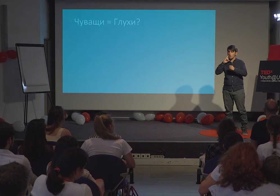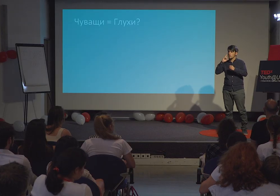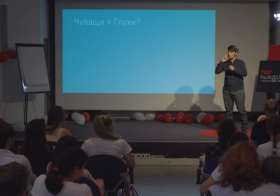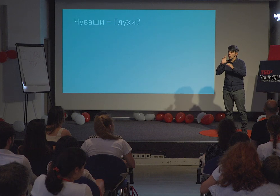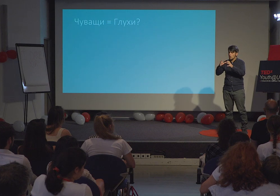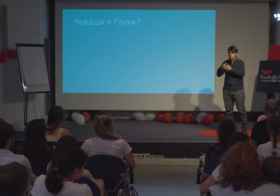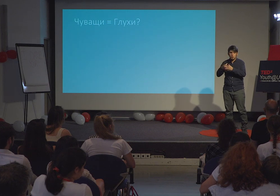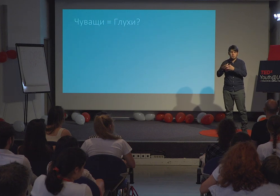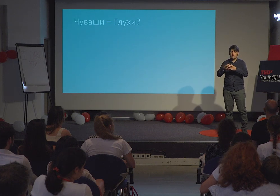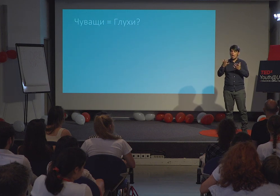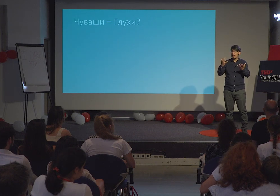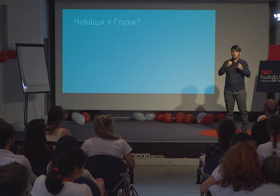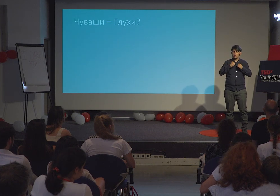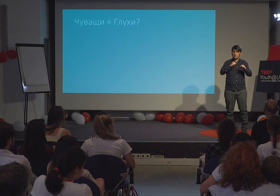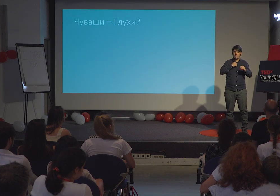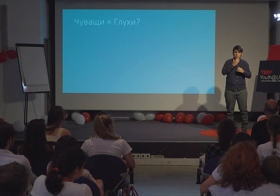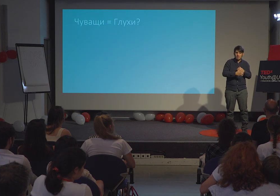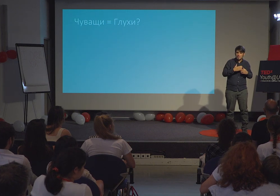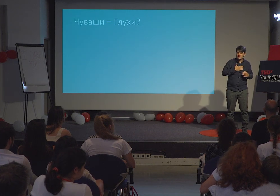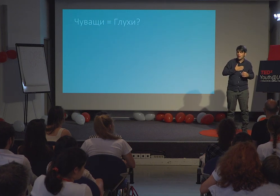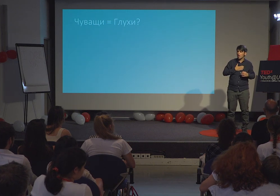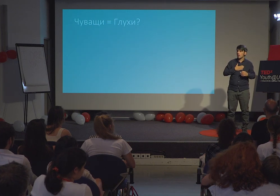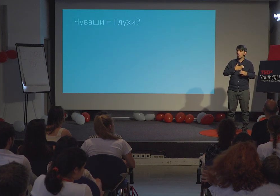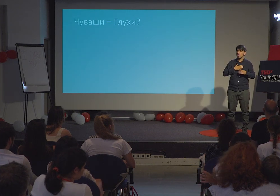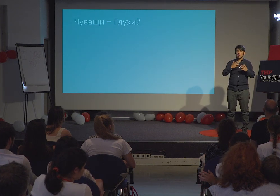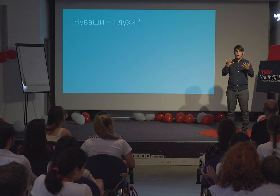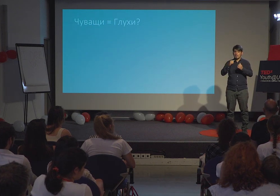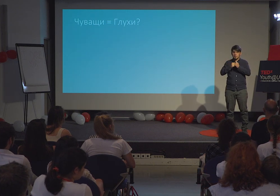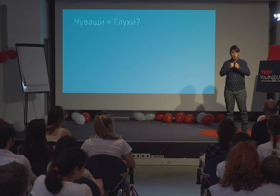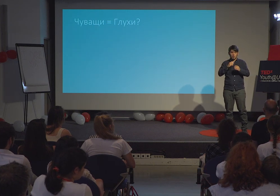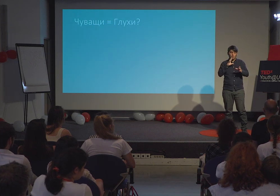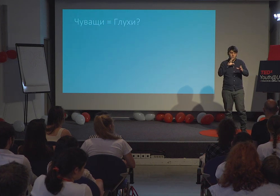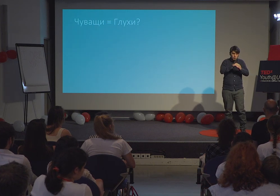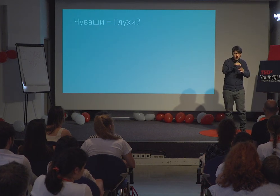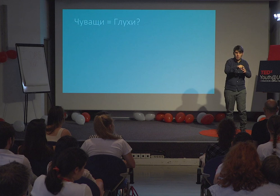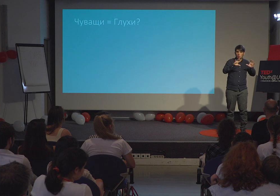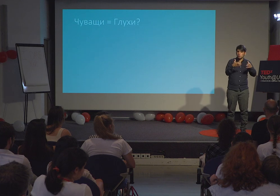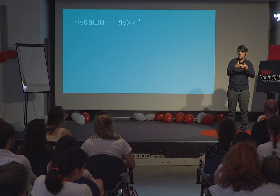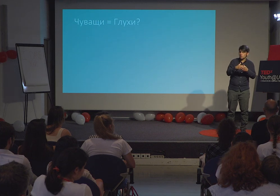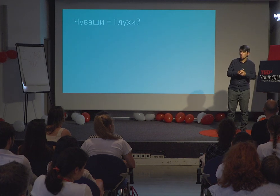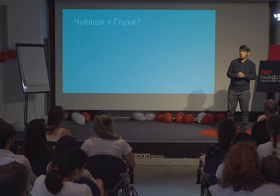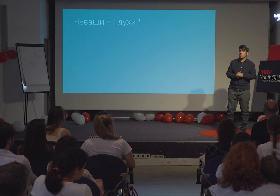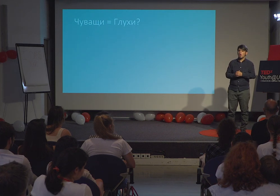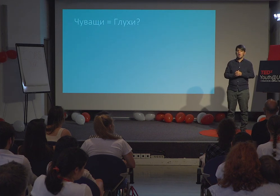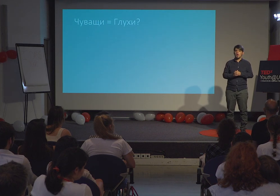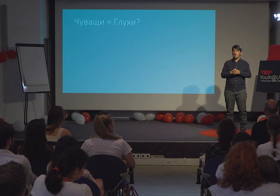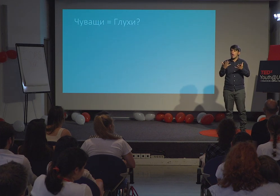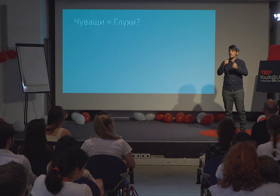и глухите равни ли са? Вярно е, че през последните няколко години глухите се борят за своите собствени права. Как да се включат